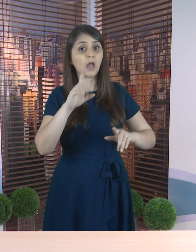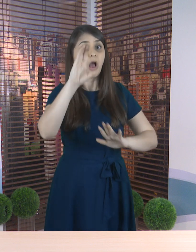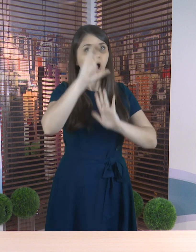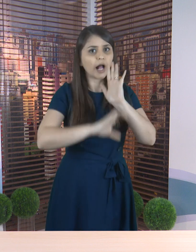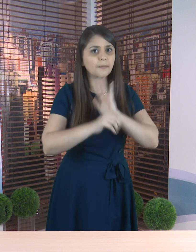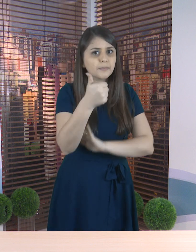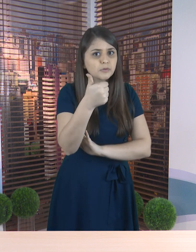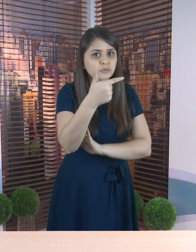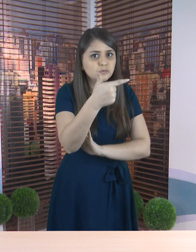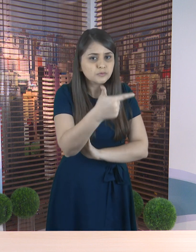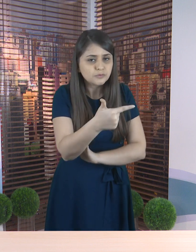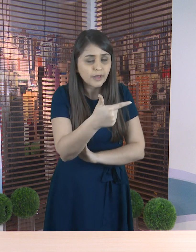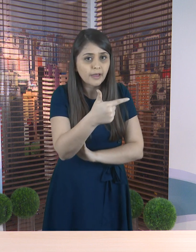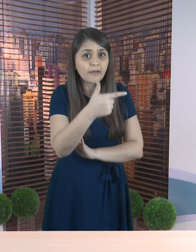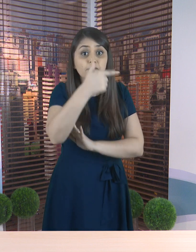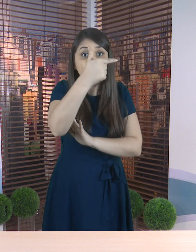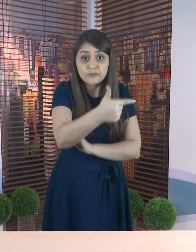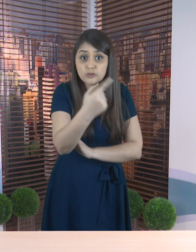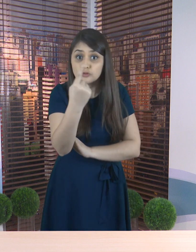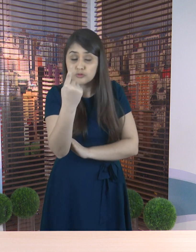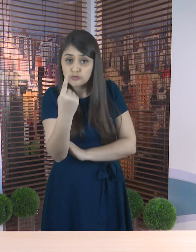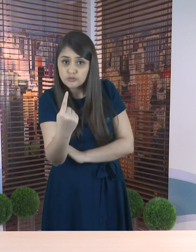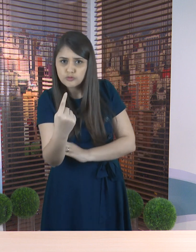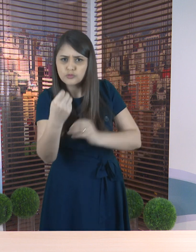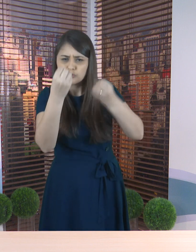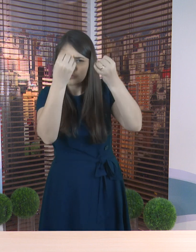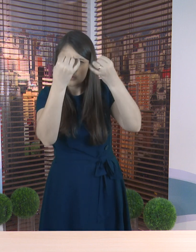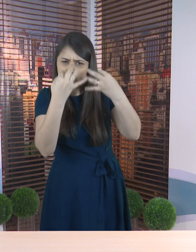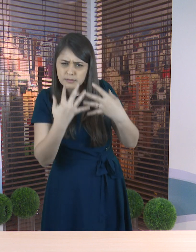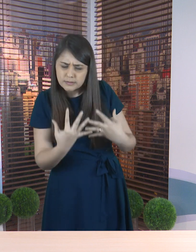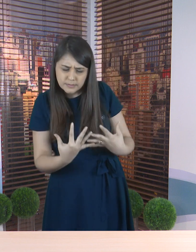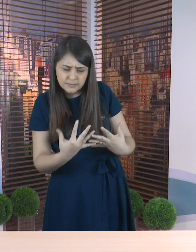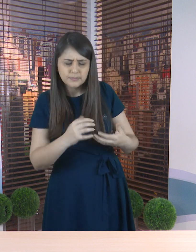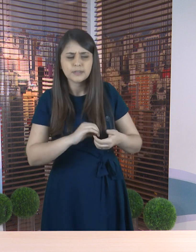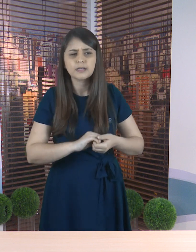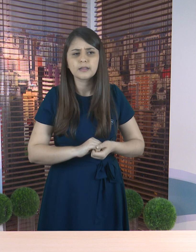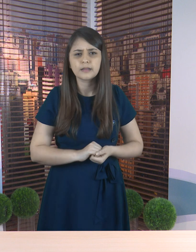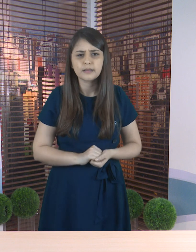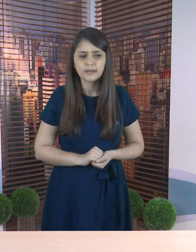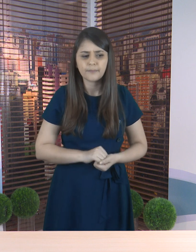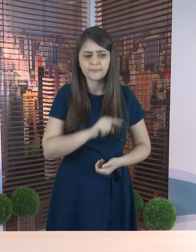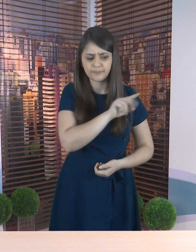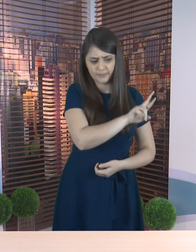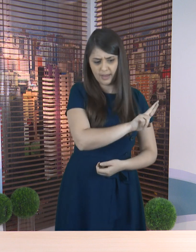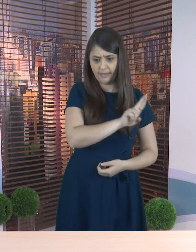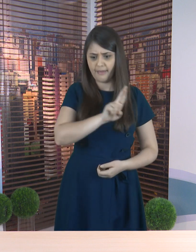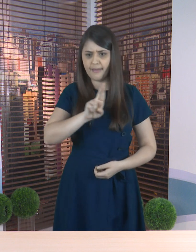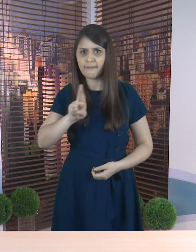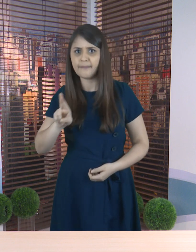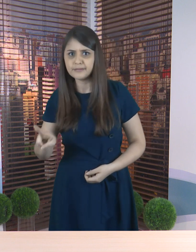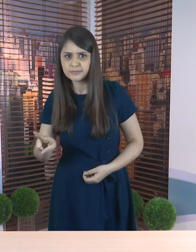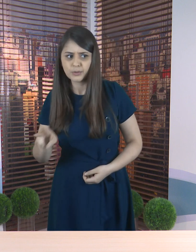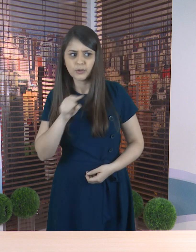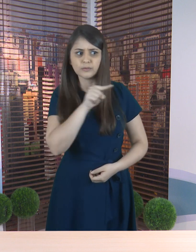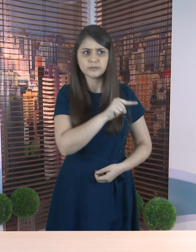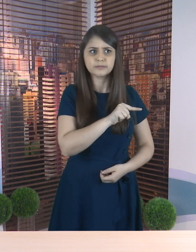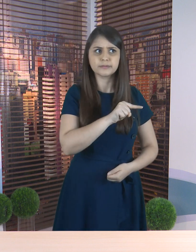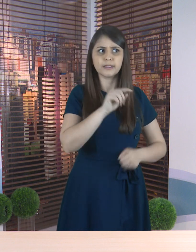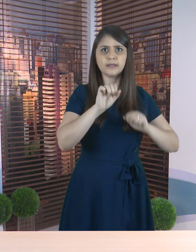grau marcante de serenidade. Mesmo depois das conclusões azedas do discurso de Zofar, ele